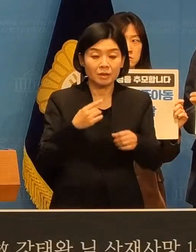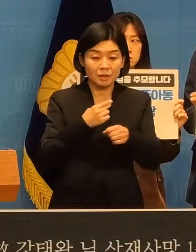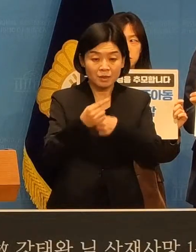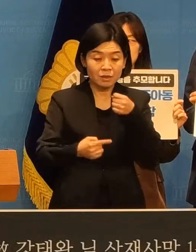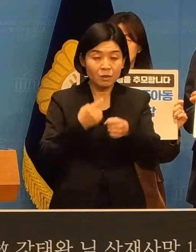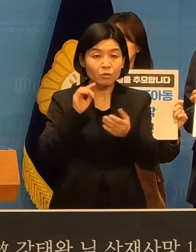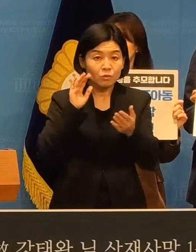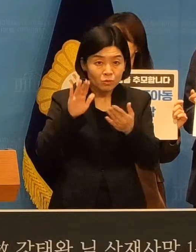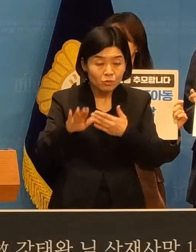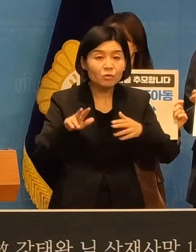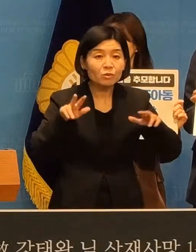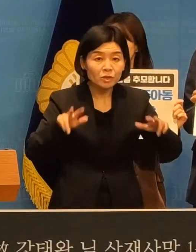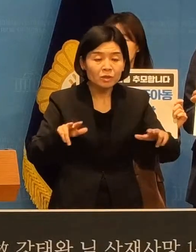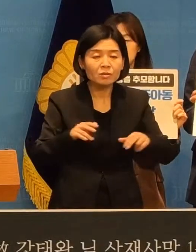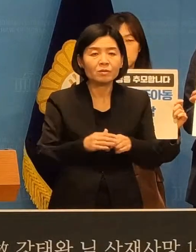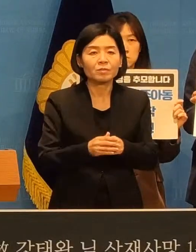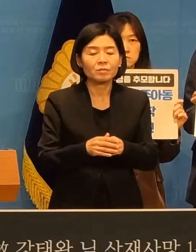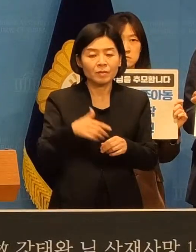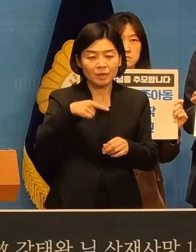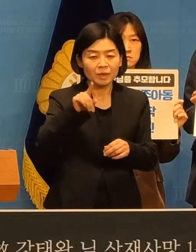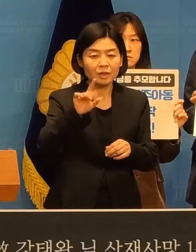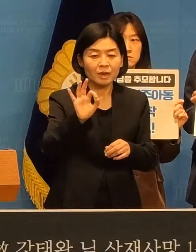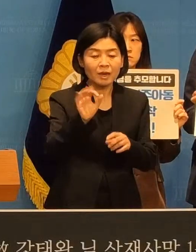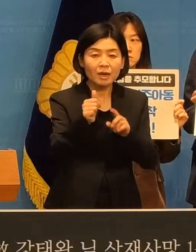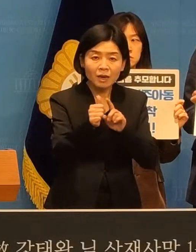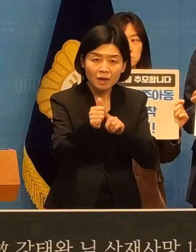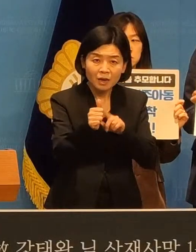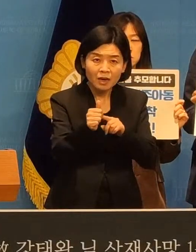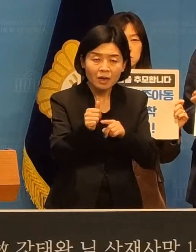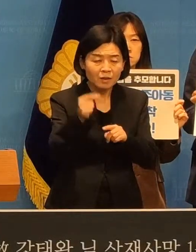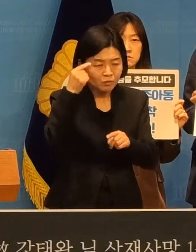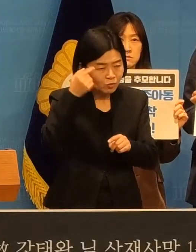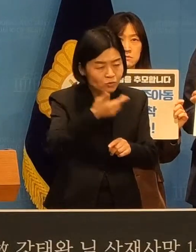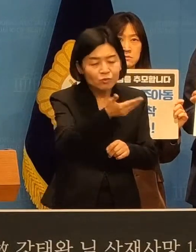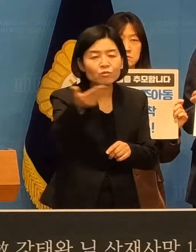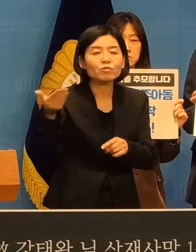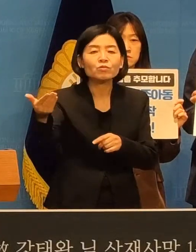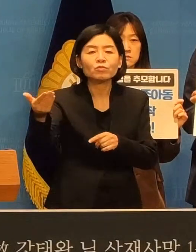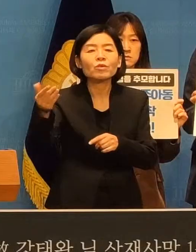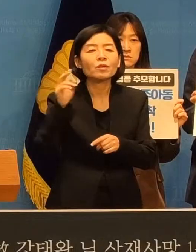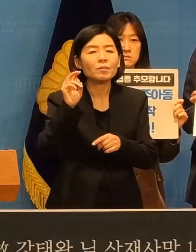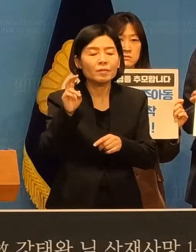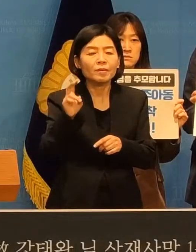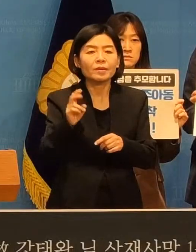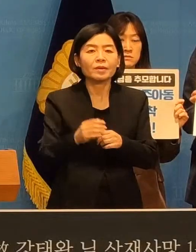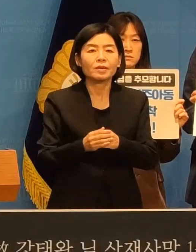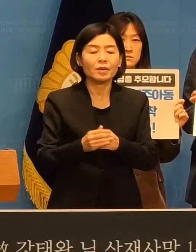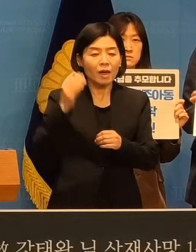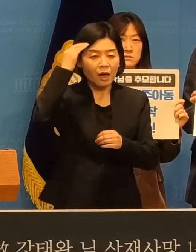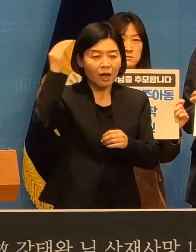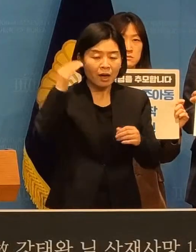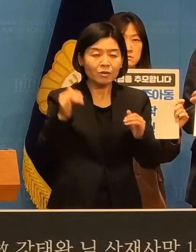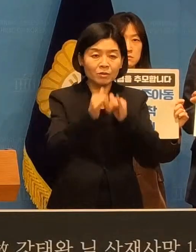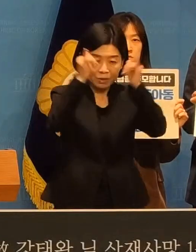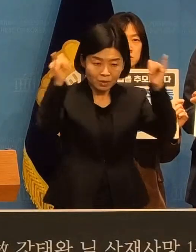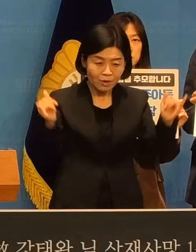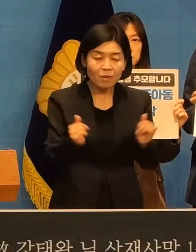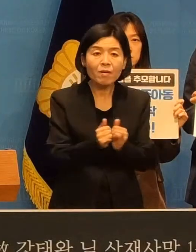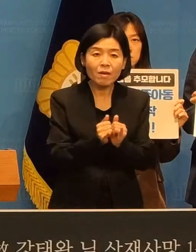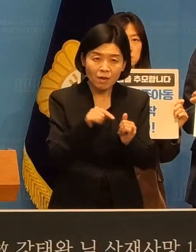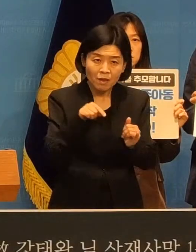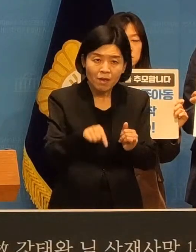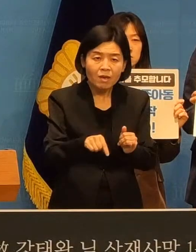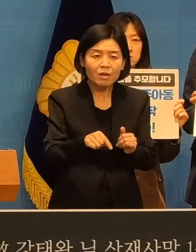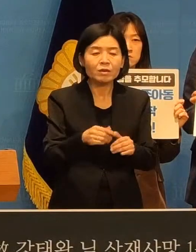지금 그는 우리에게 여전히 이렇게 묻고 있는 것 같습니다. 지금 한국 사회는 과연 누구의